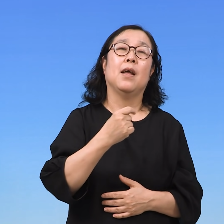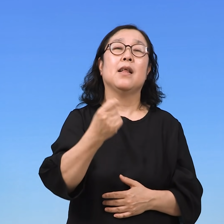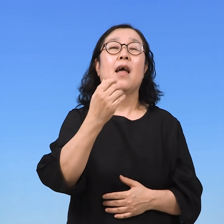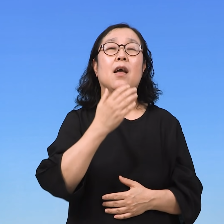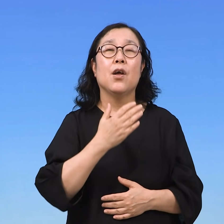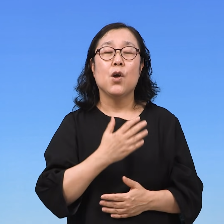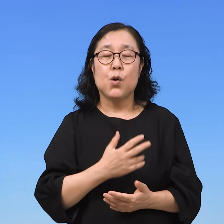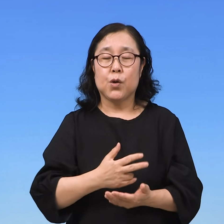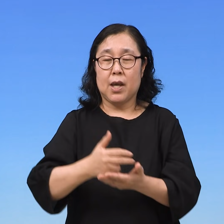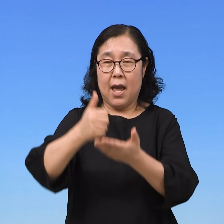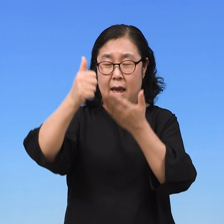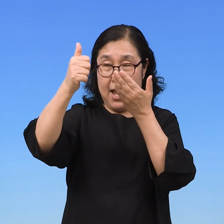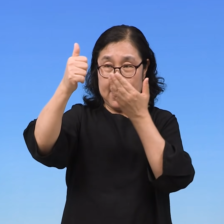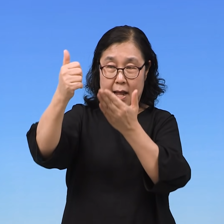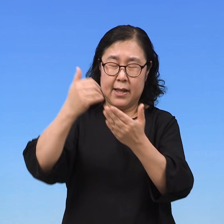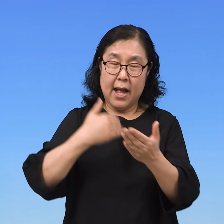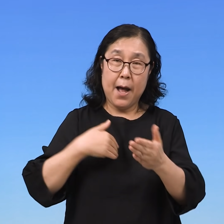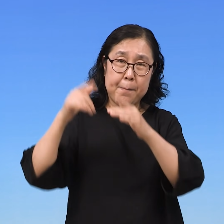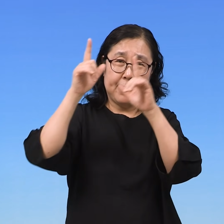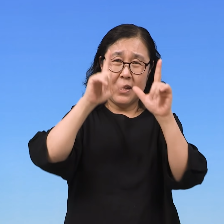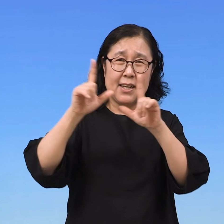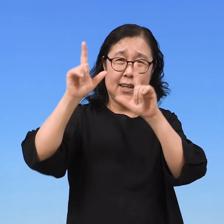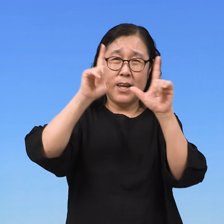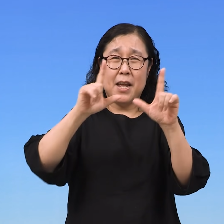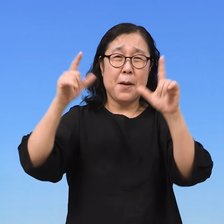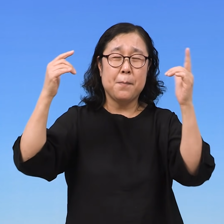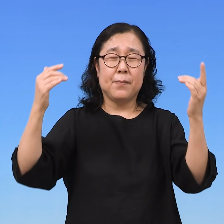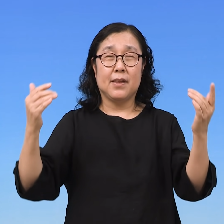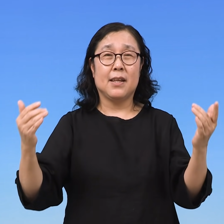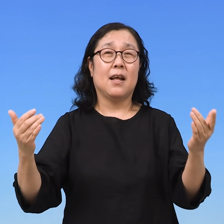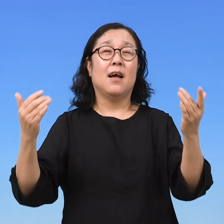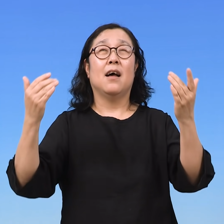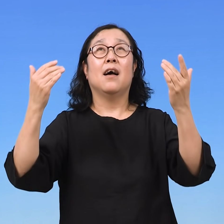주께 내 삶 드립니다.